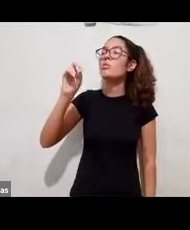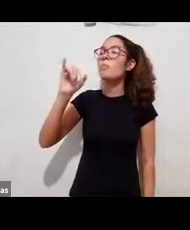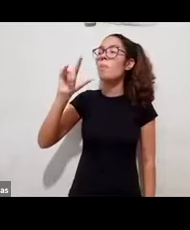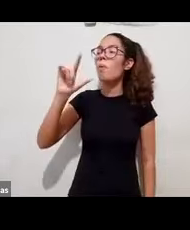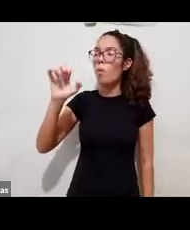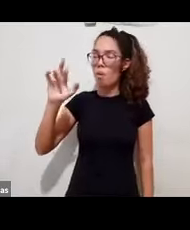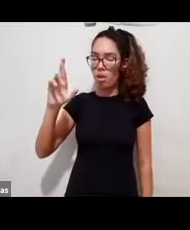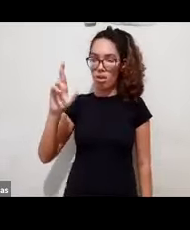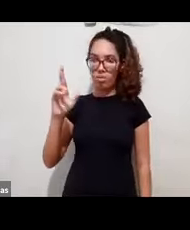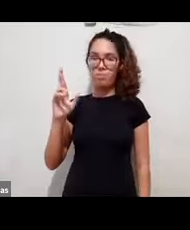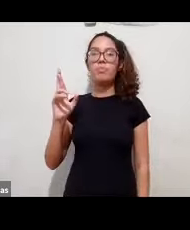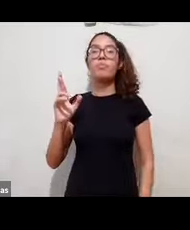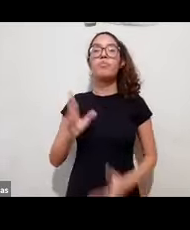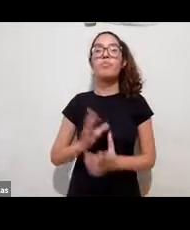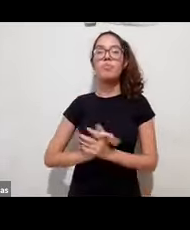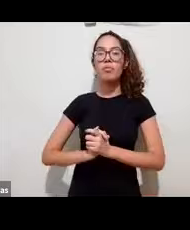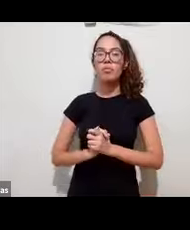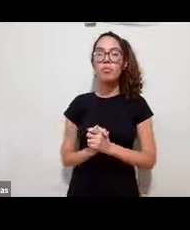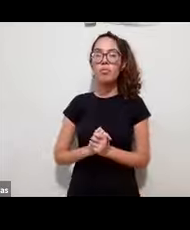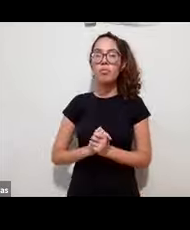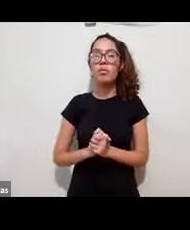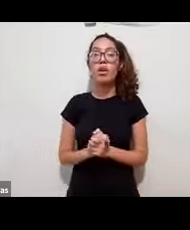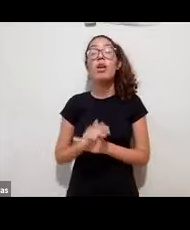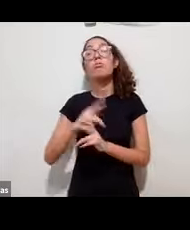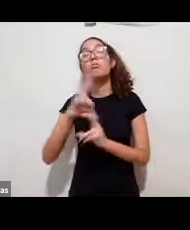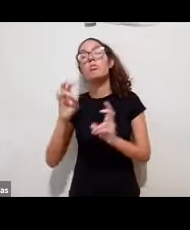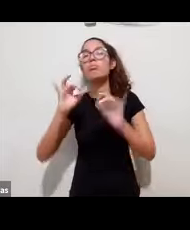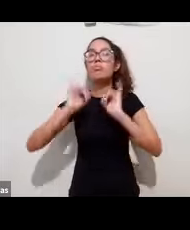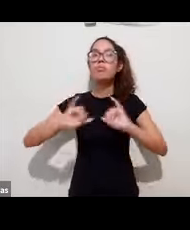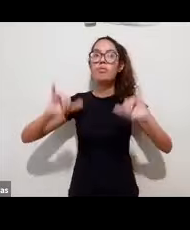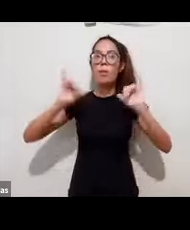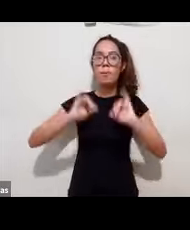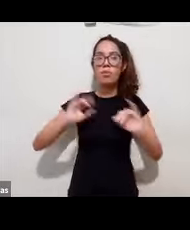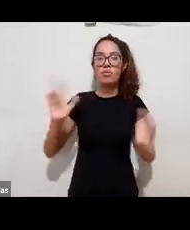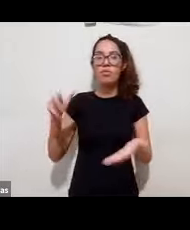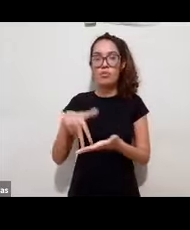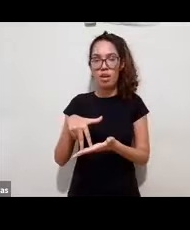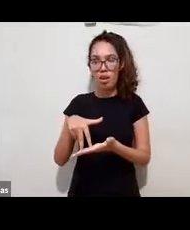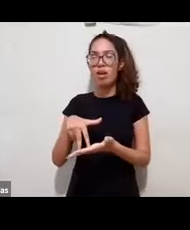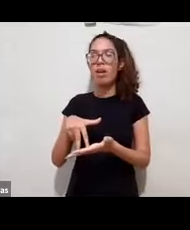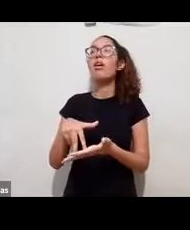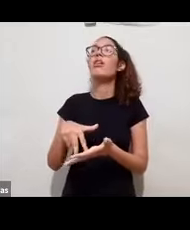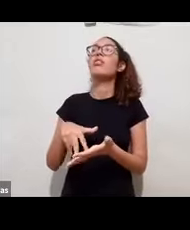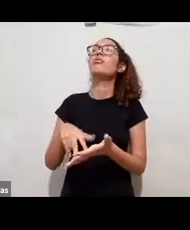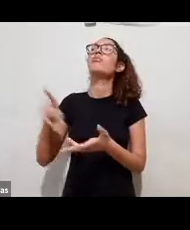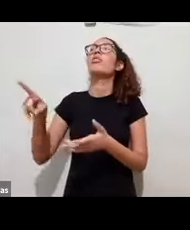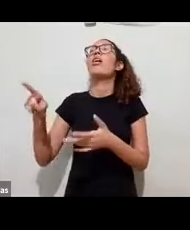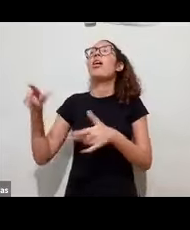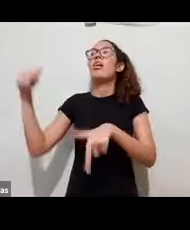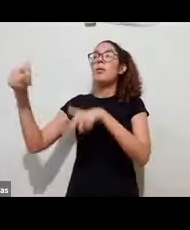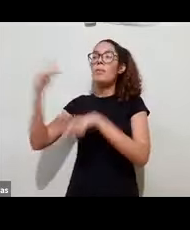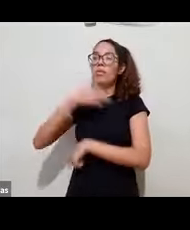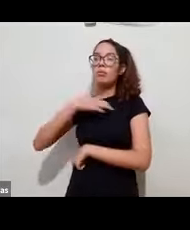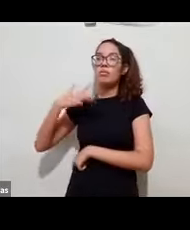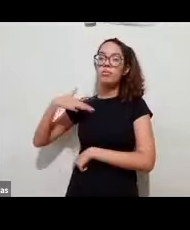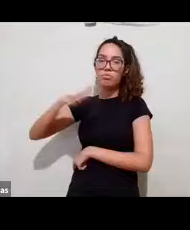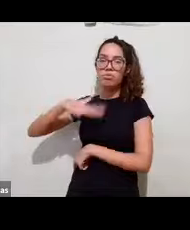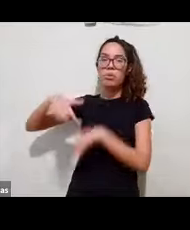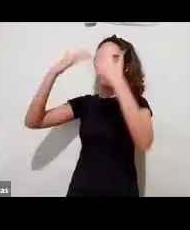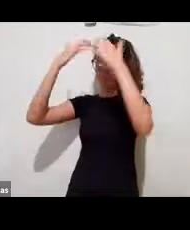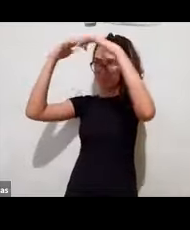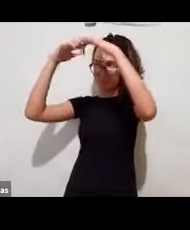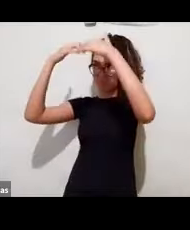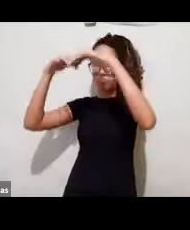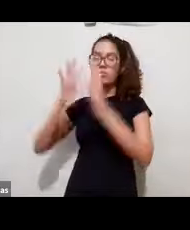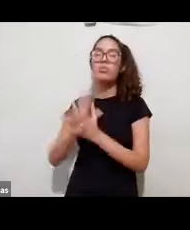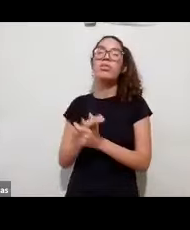pouco algumas notícias do front, né, de quem trabalhou na saúde mental, que está trabalhando na saúde mental ao longo